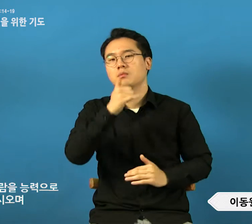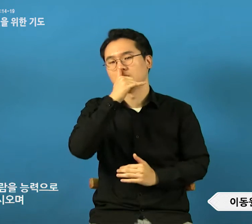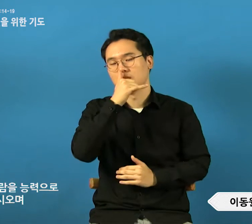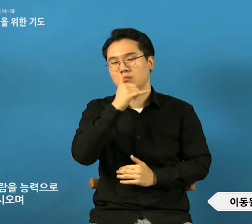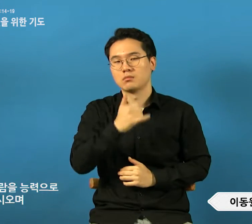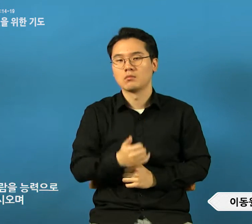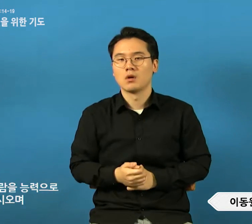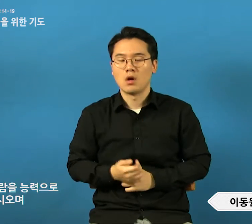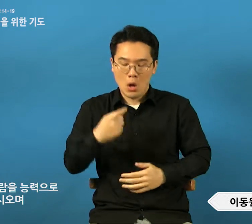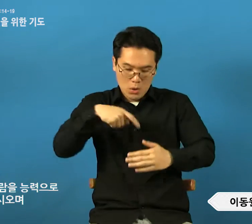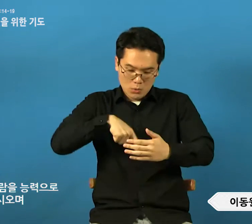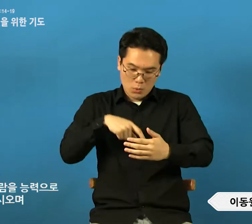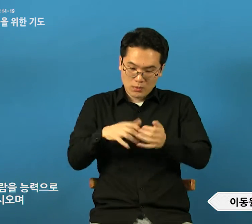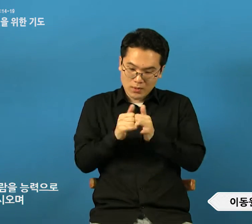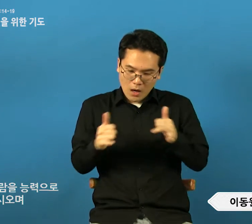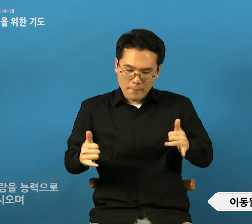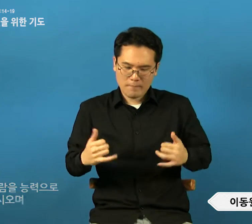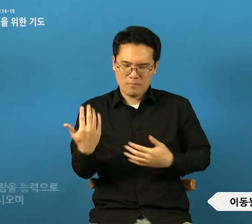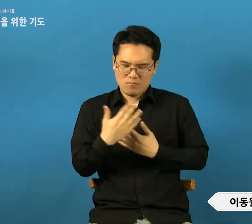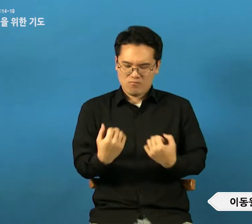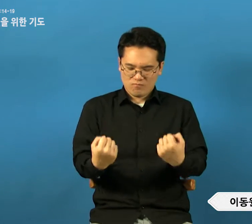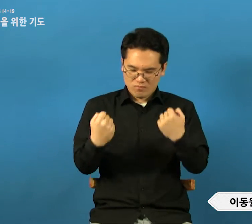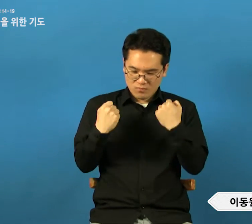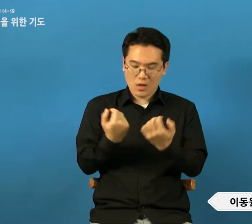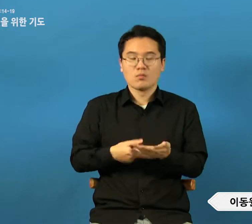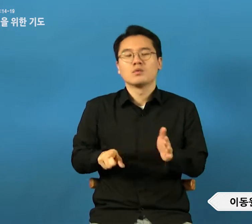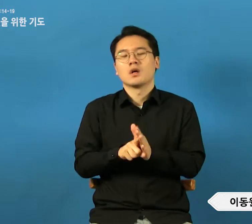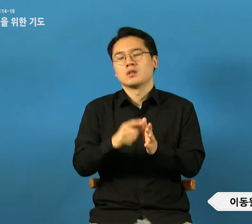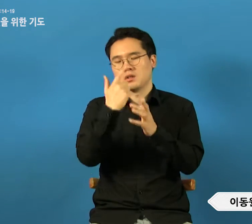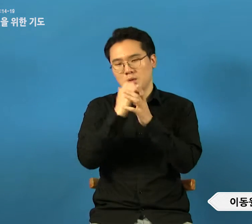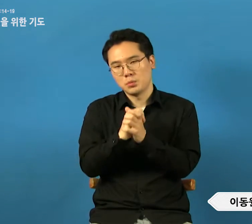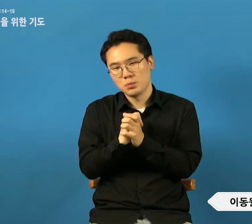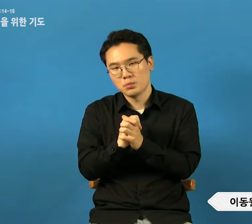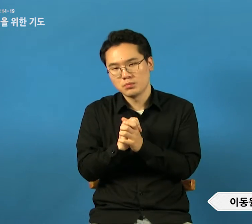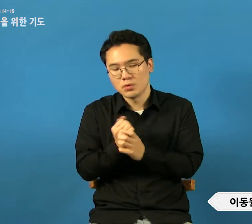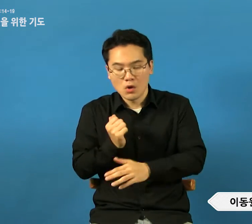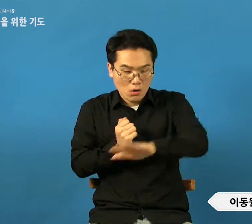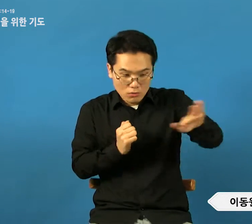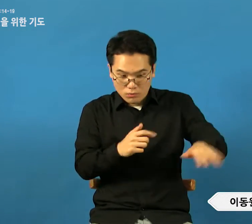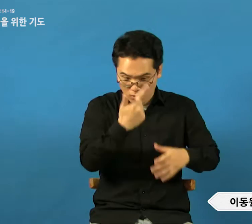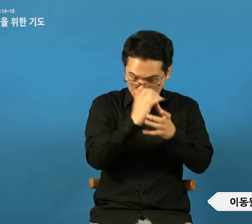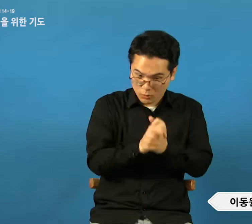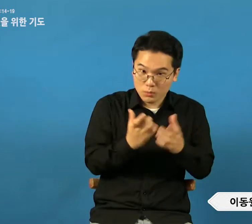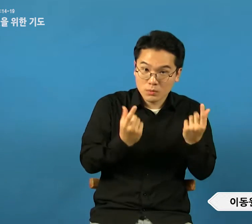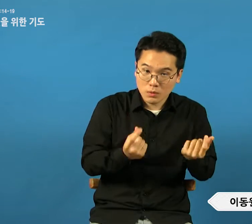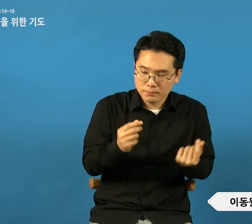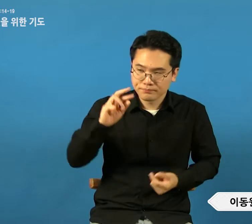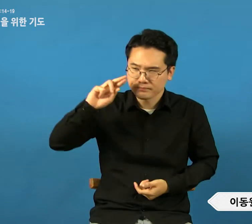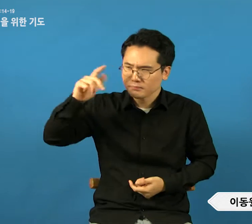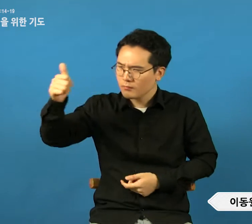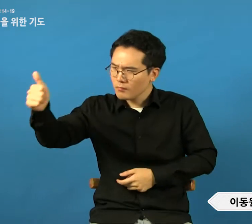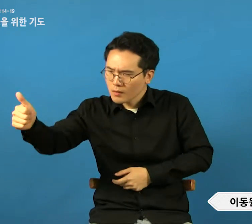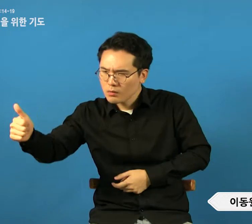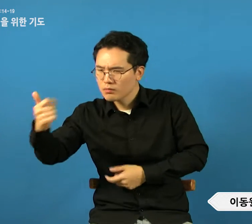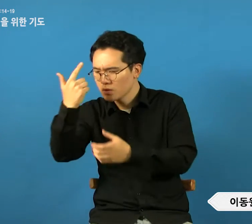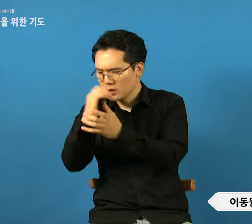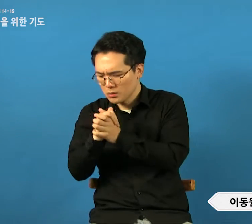속사람의 건강을 위한 기도입니다. 우리의 모든 기도가 그런 것처럼 바울 사도는 기도하면서